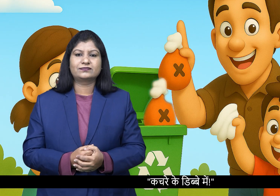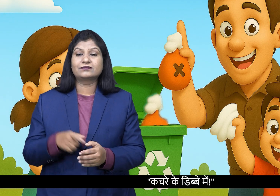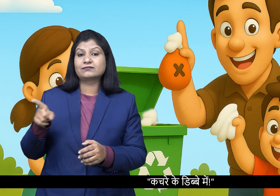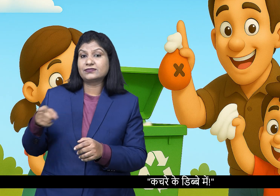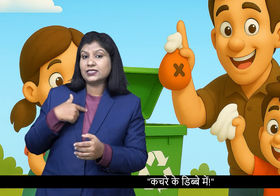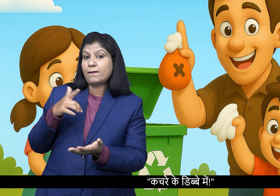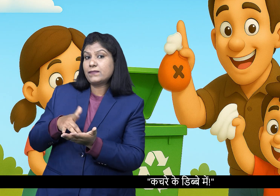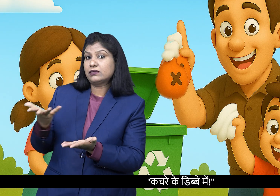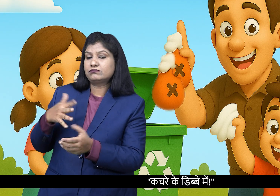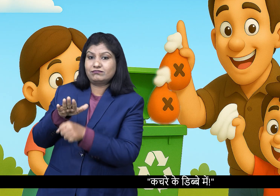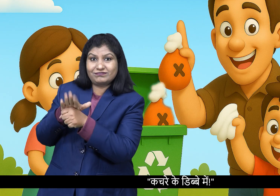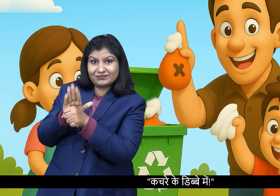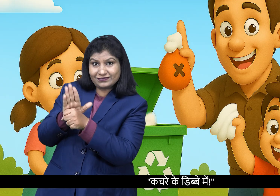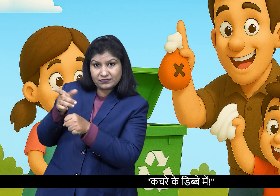कचरे के डिब्बे में।